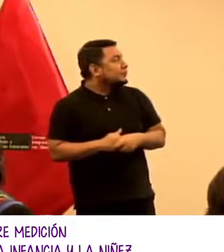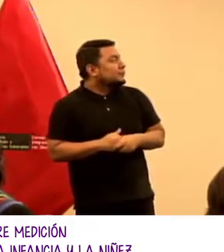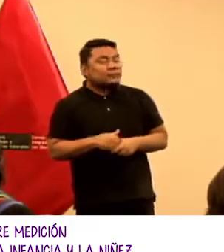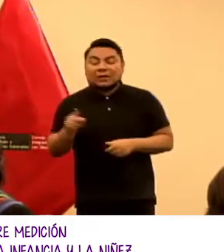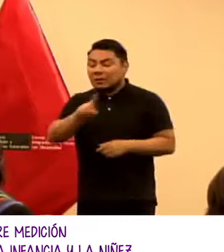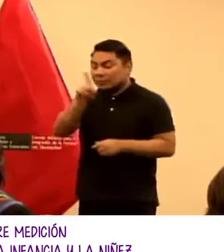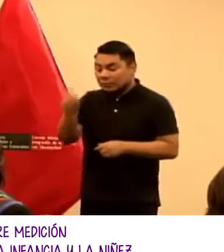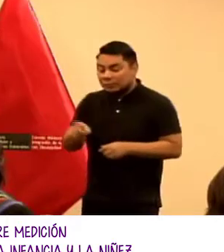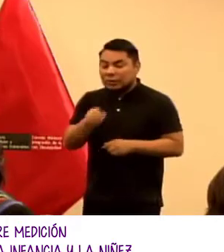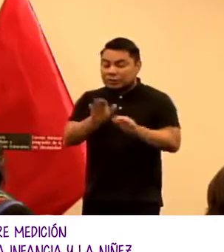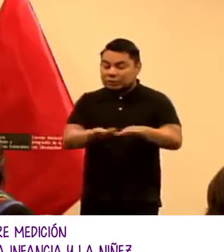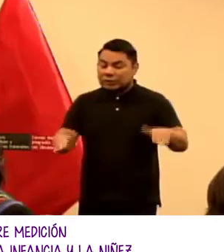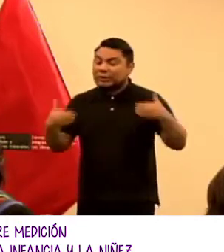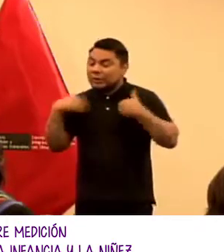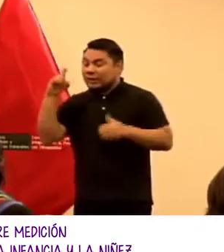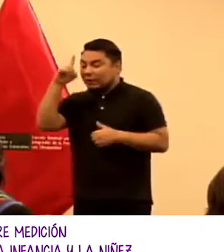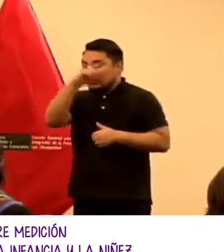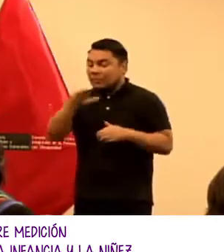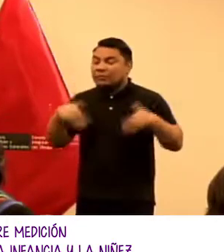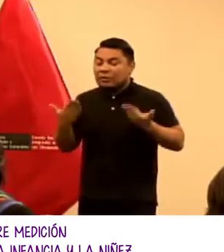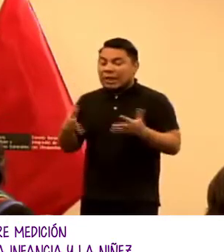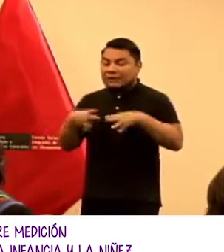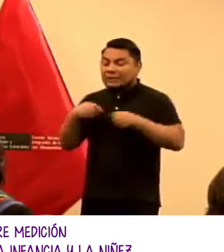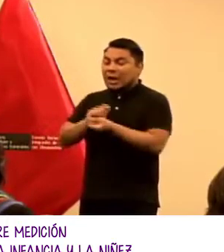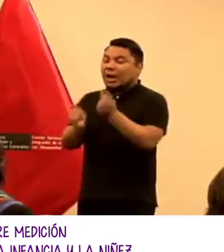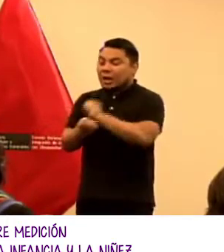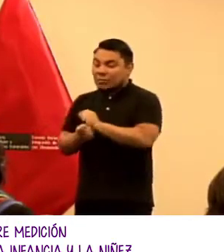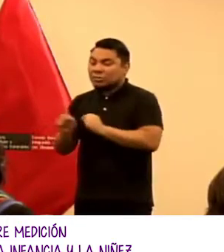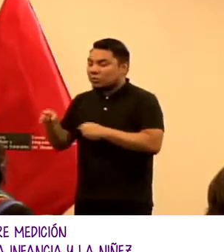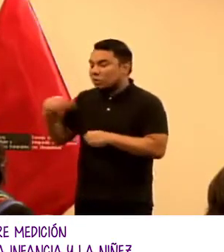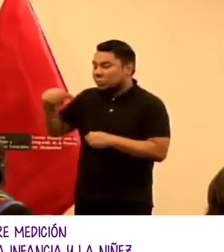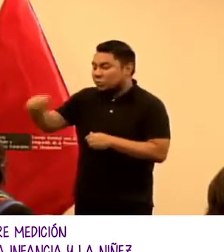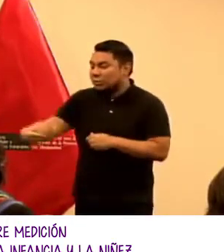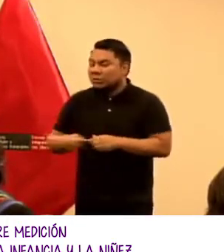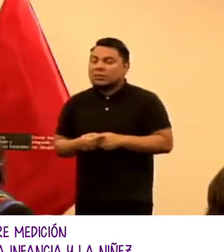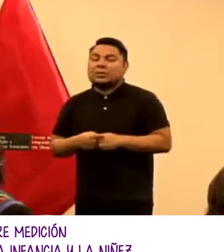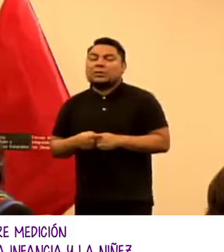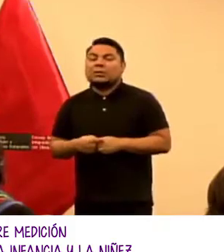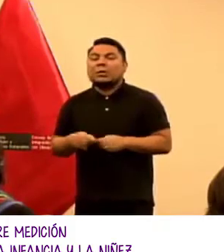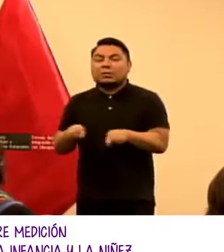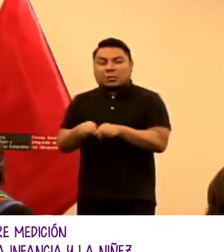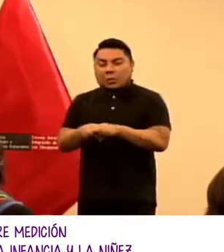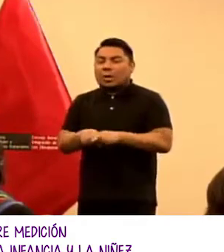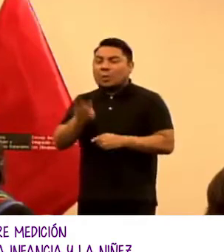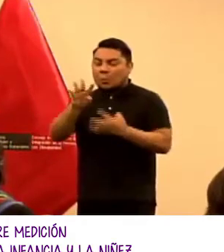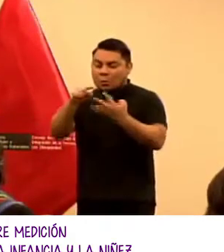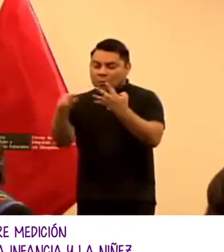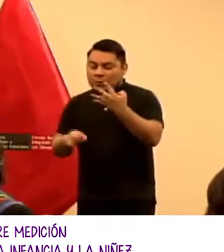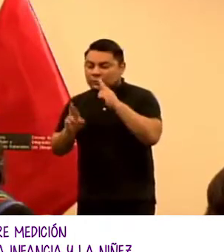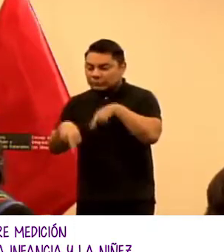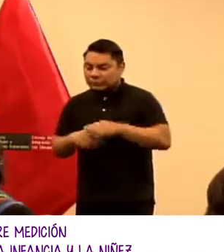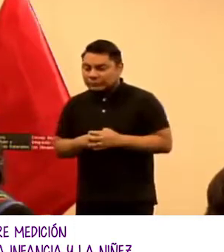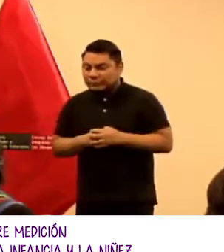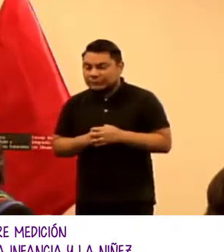La pregunta es si el niño o la niña tiene dificultad para aceptar cambios en su rutina, con las mismas 4 categorías de respuesta.